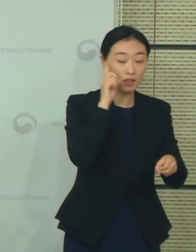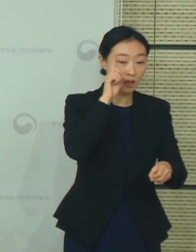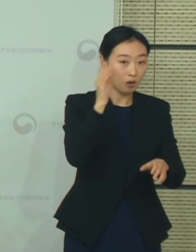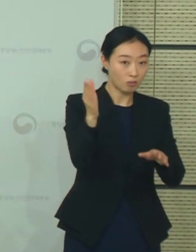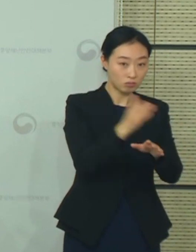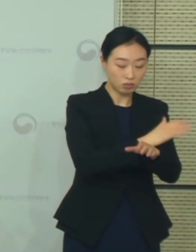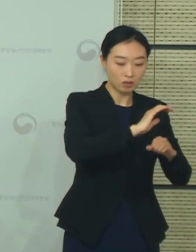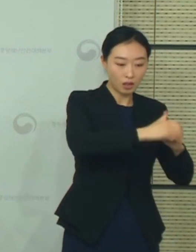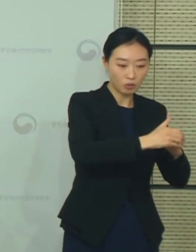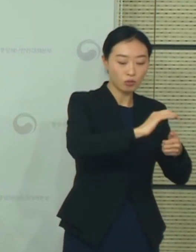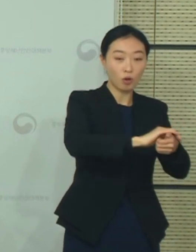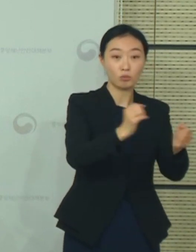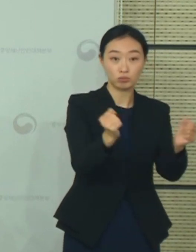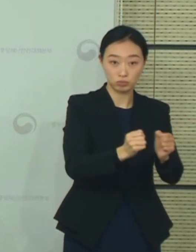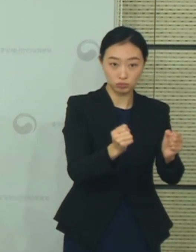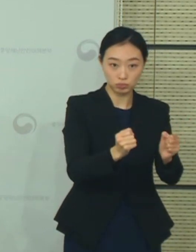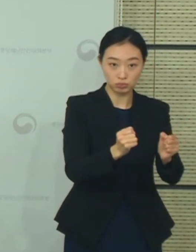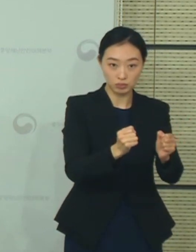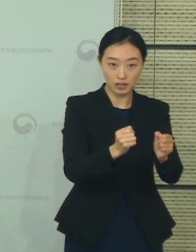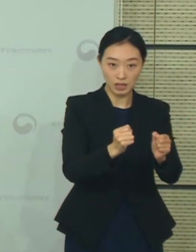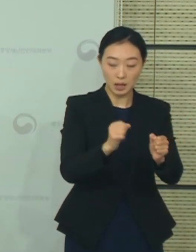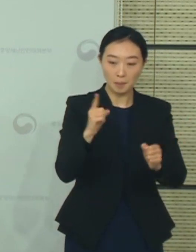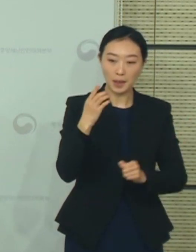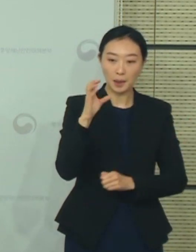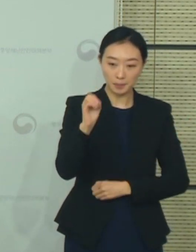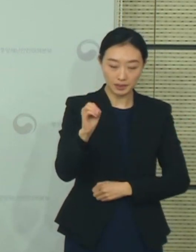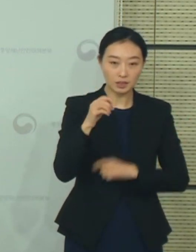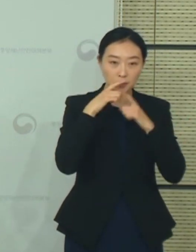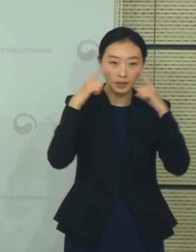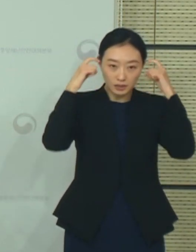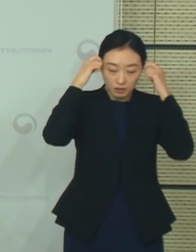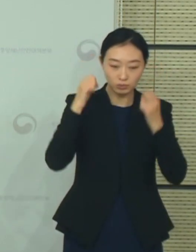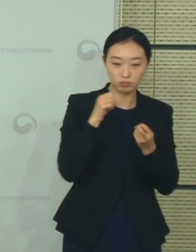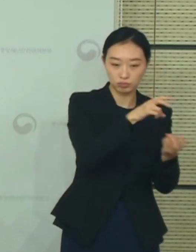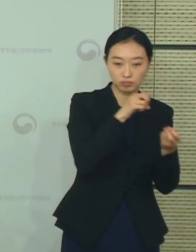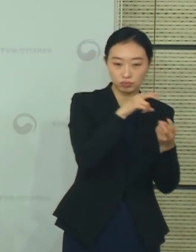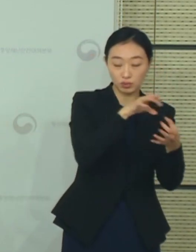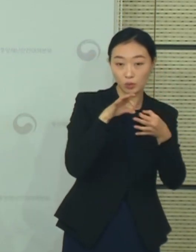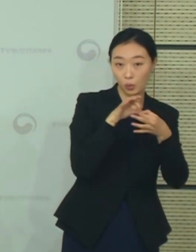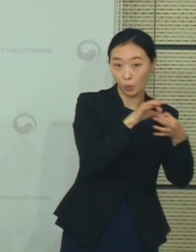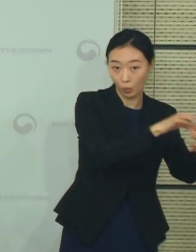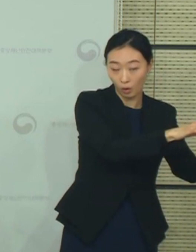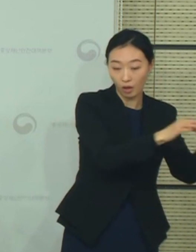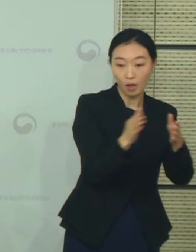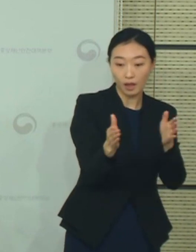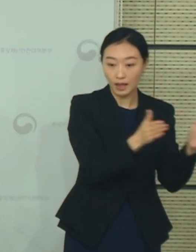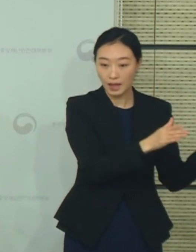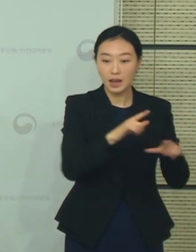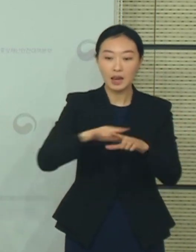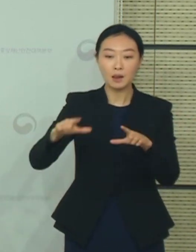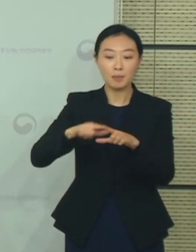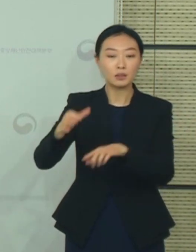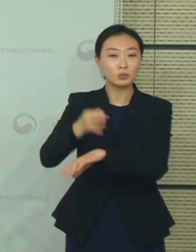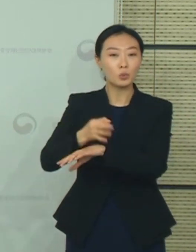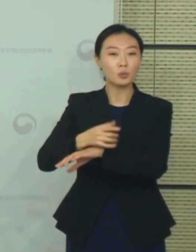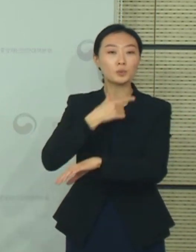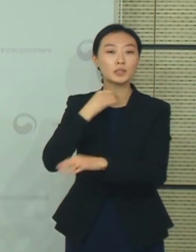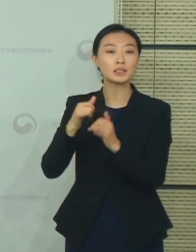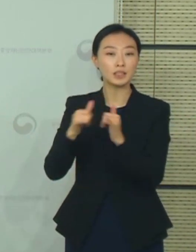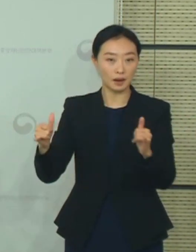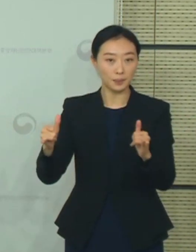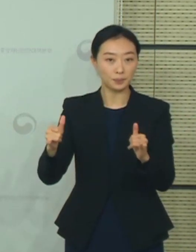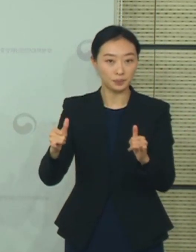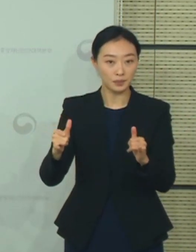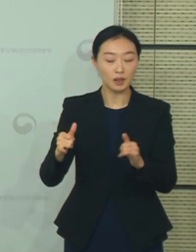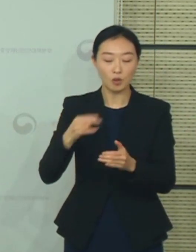경북 지역에 100만 장을 지속적으로 공급함과 동시에 일반 소비자 구매를 위하여 우체국,